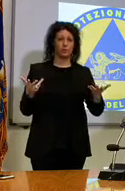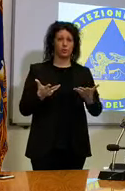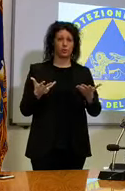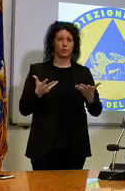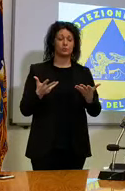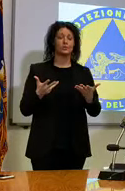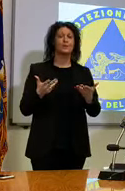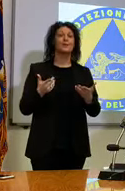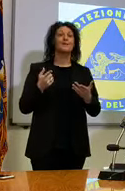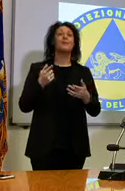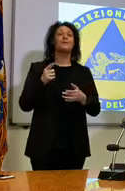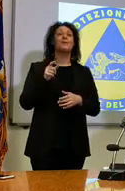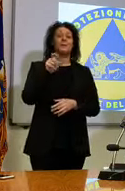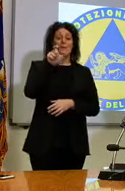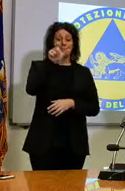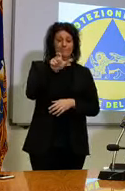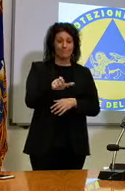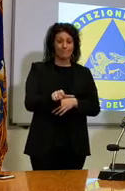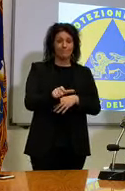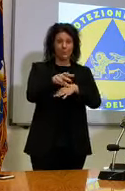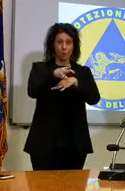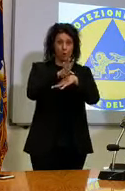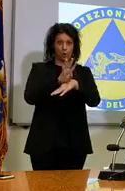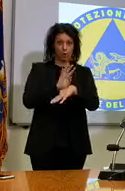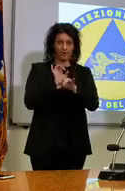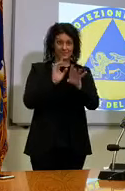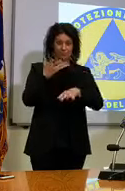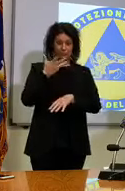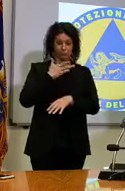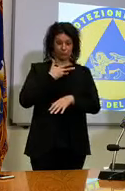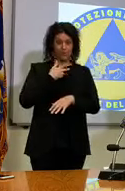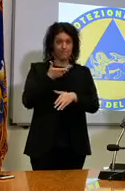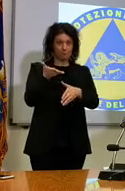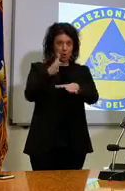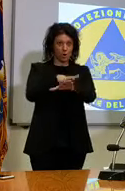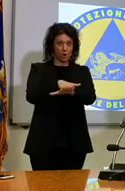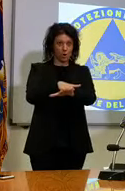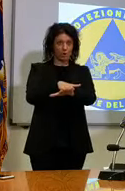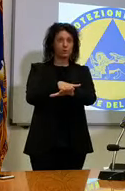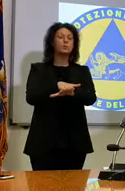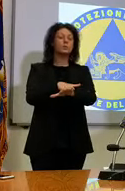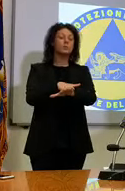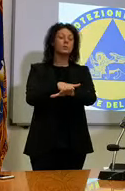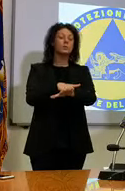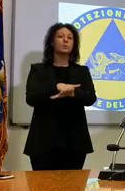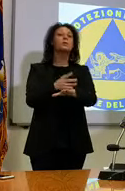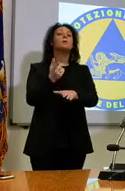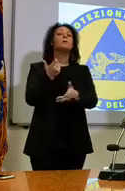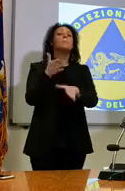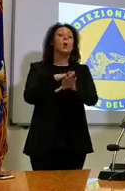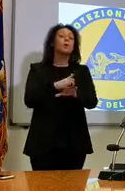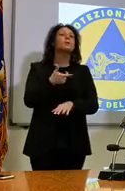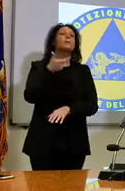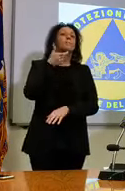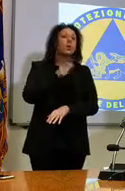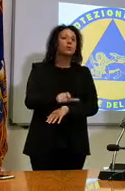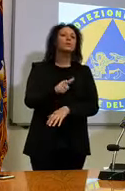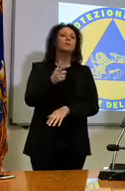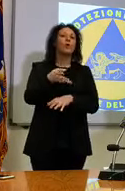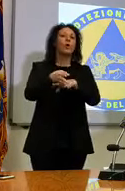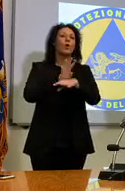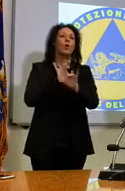che hanno il paziente coronavirus positivo sono decessi da coronavirus, punto. Cioè non